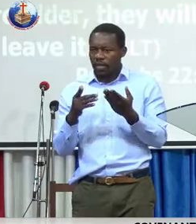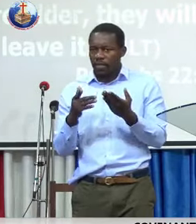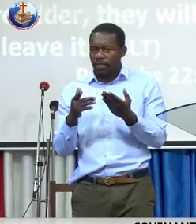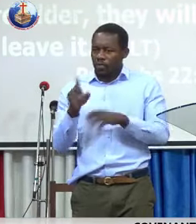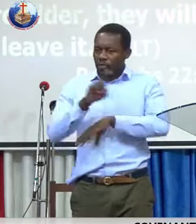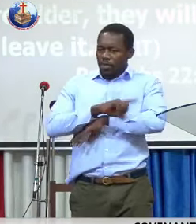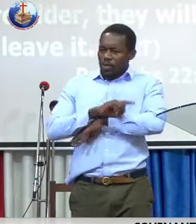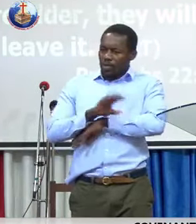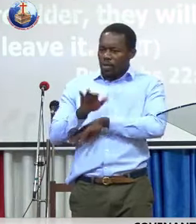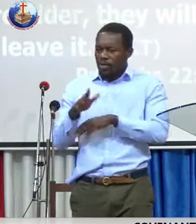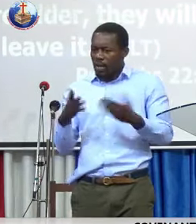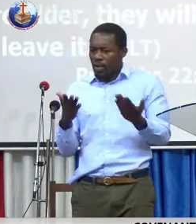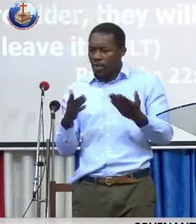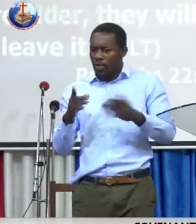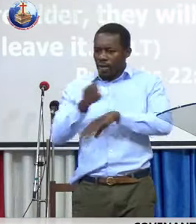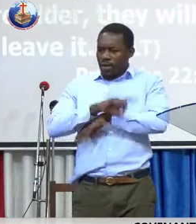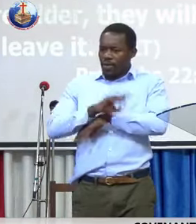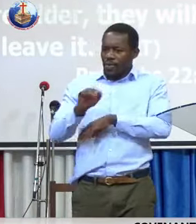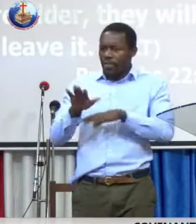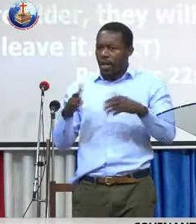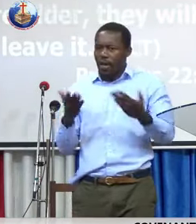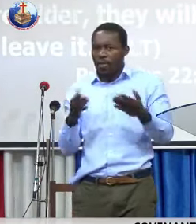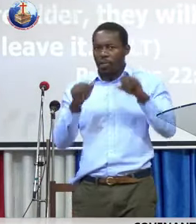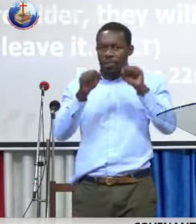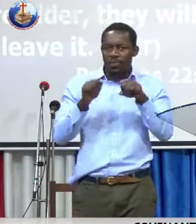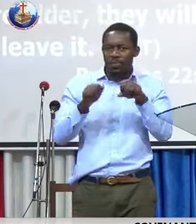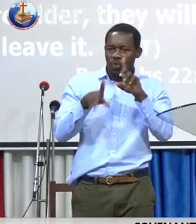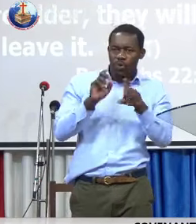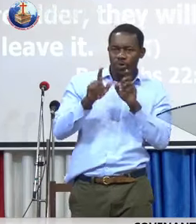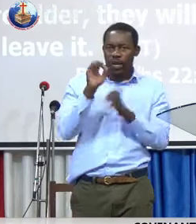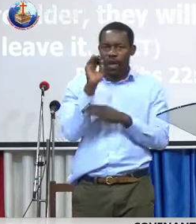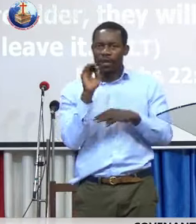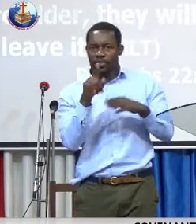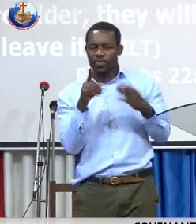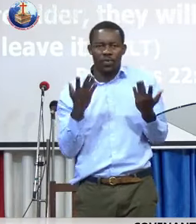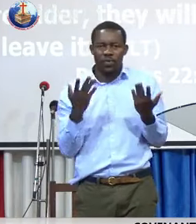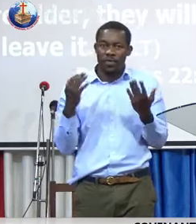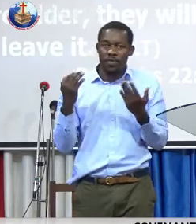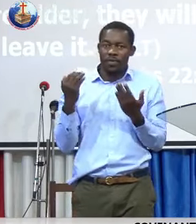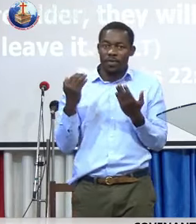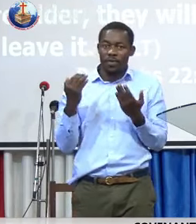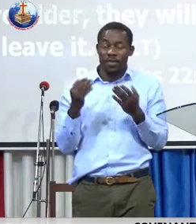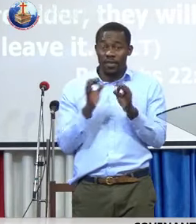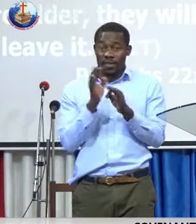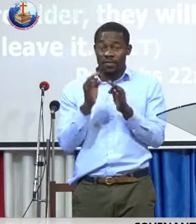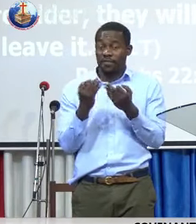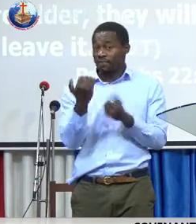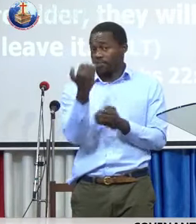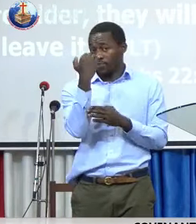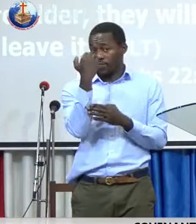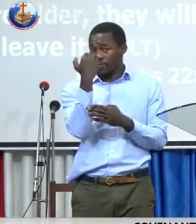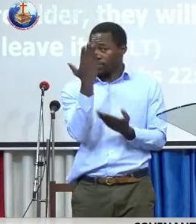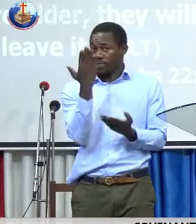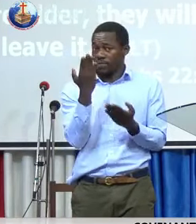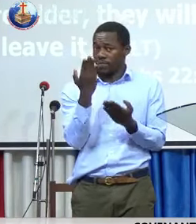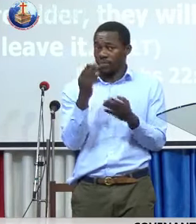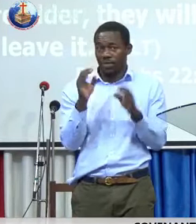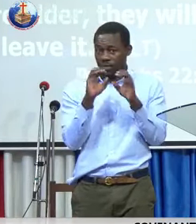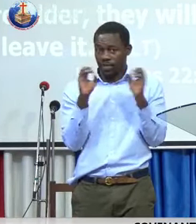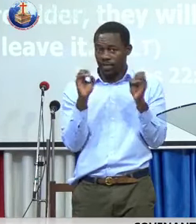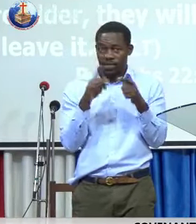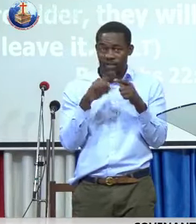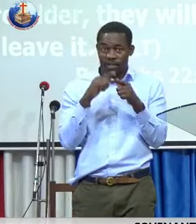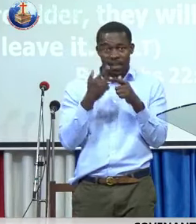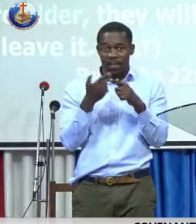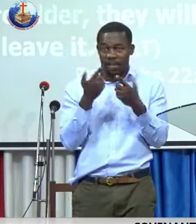kila siku. Allow them to ask you questions. Waruhusu wakuuliza maswali. Because if they don't ask you those questions, kwa sababu wasipokuuliza hayo maswali, they will